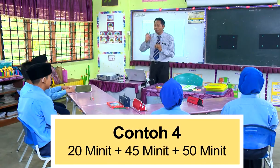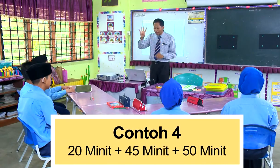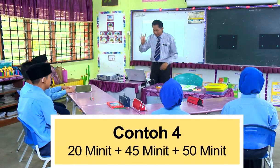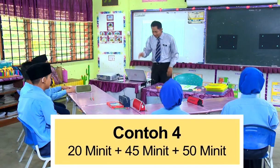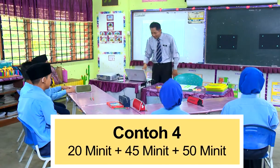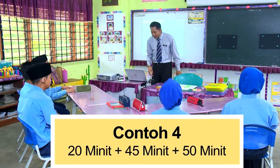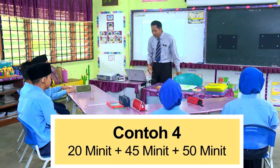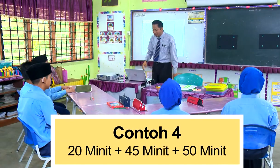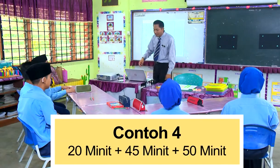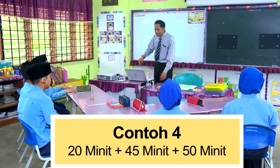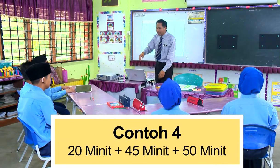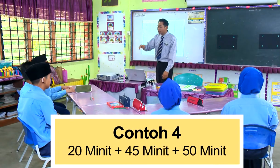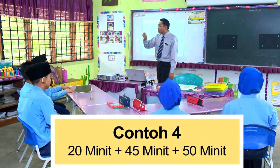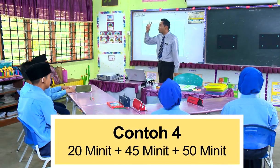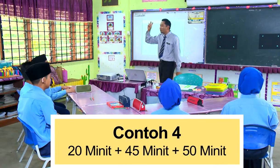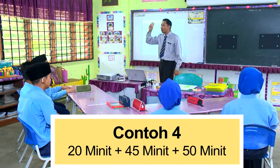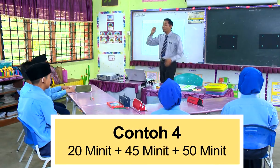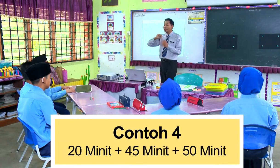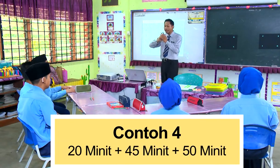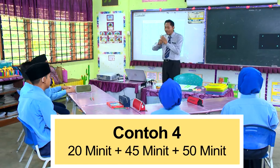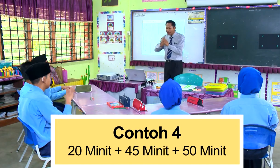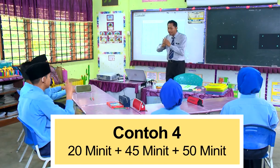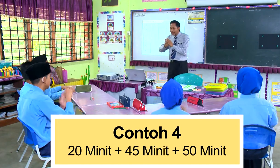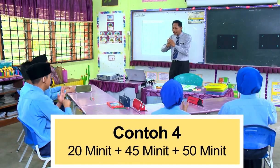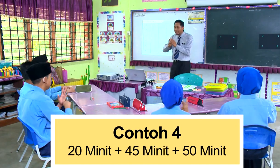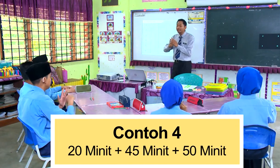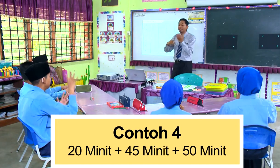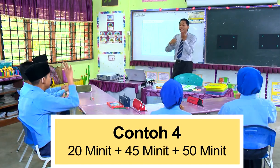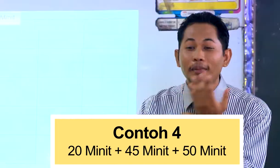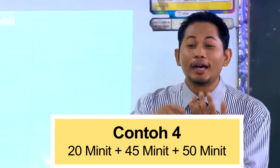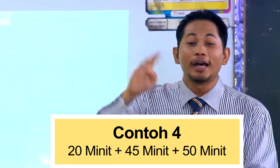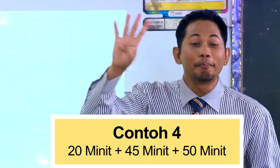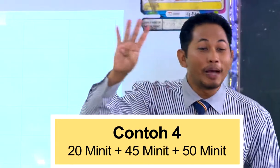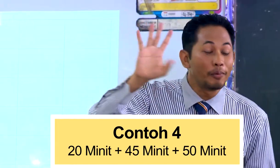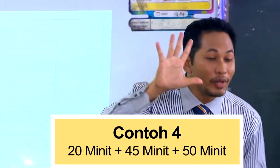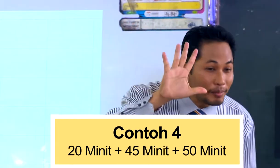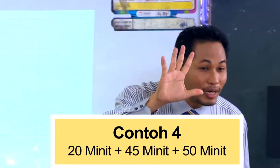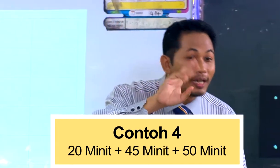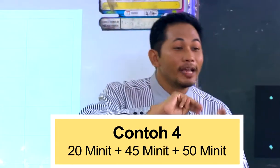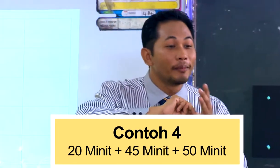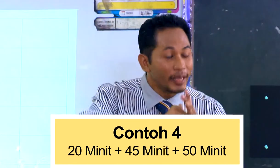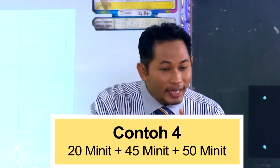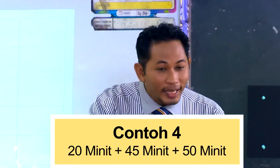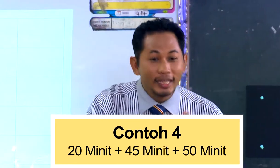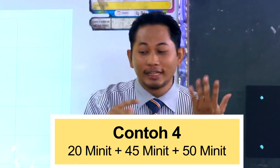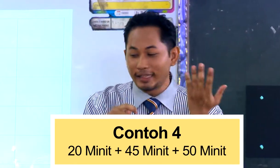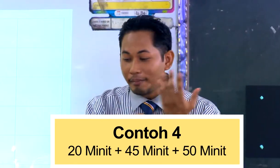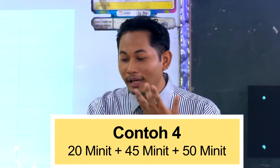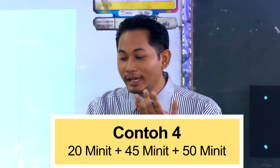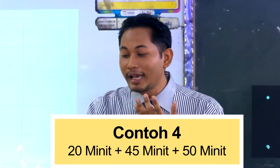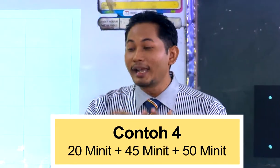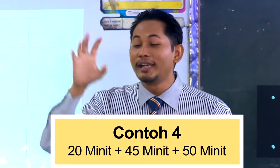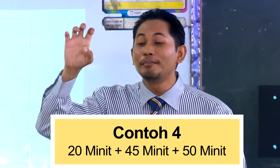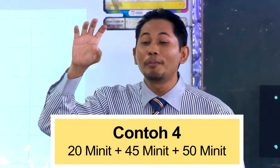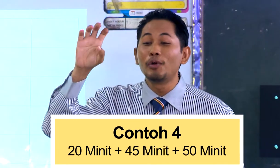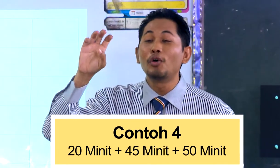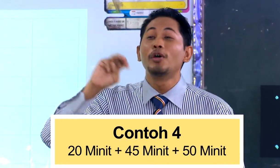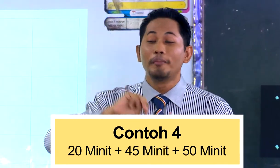4. 20 minit tambah 45 minit tambah dengan 50